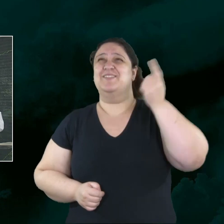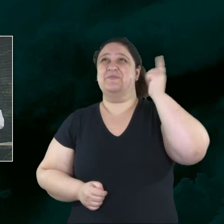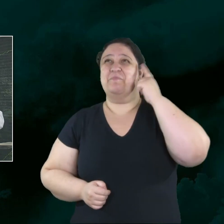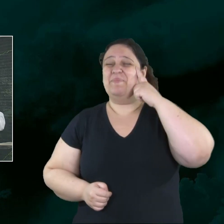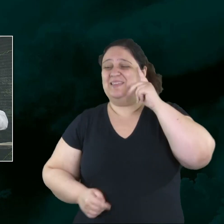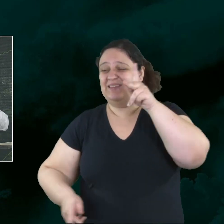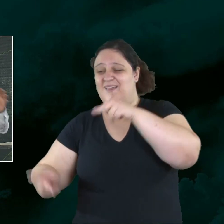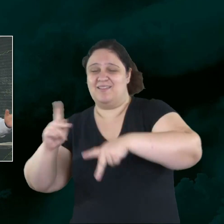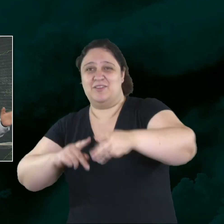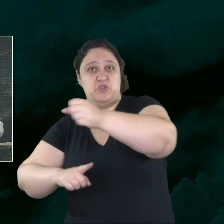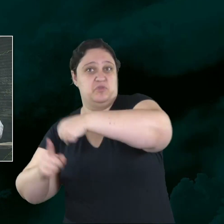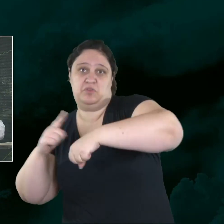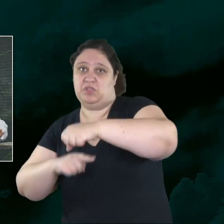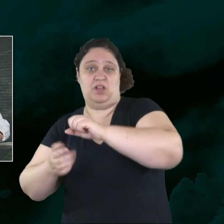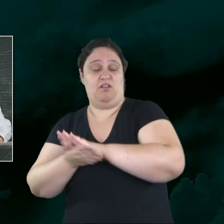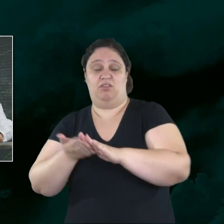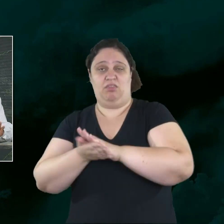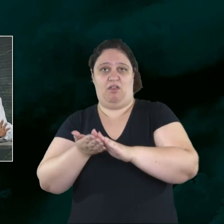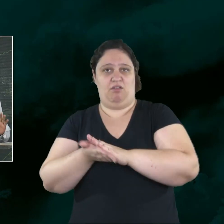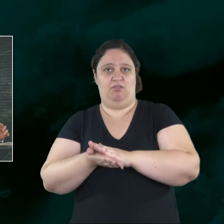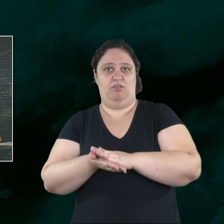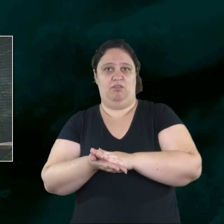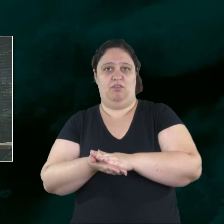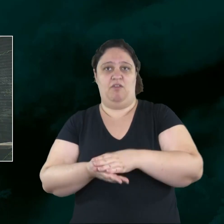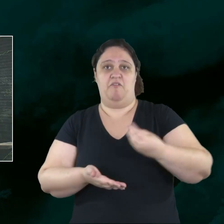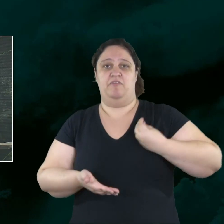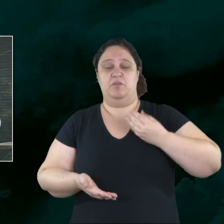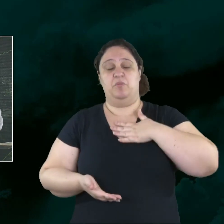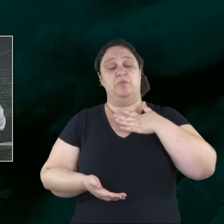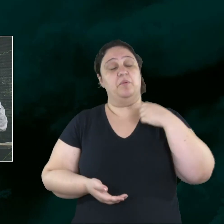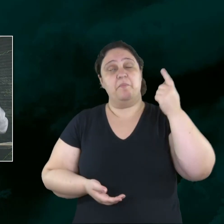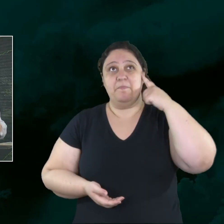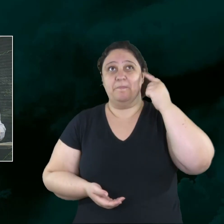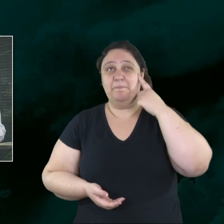mas o que é melhor para si, tá bom? Aí então vou ler para vocês.